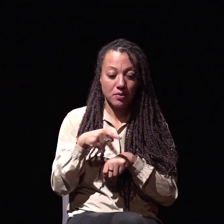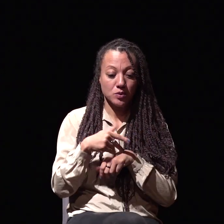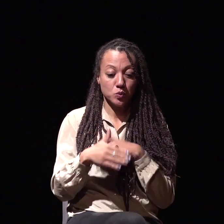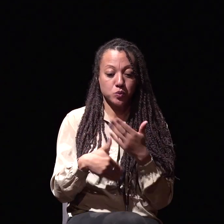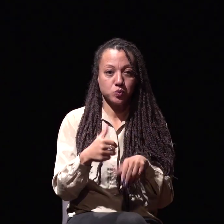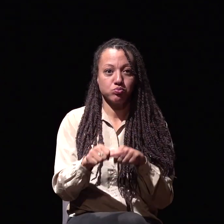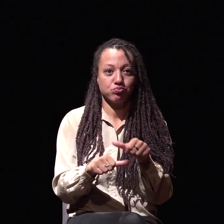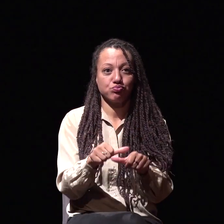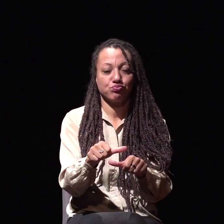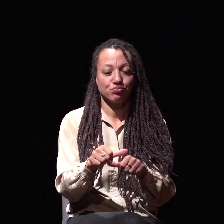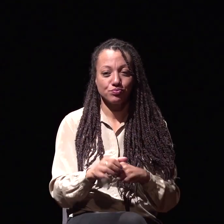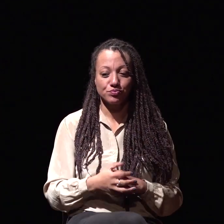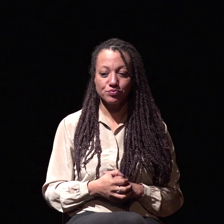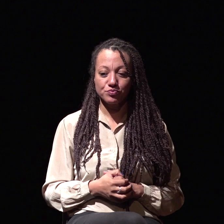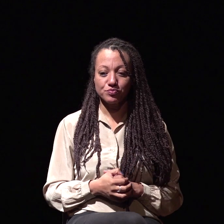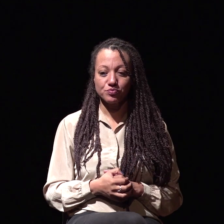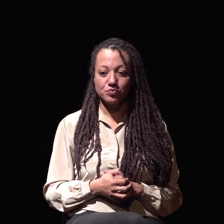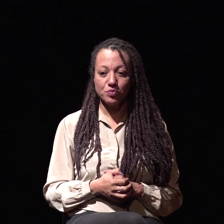país.